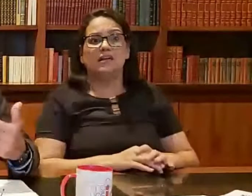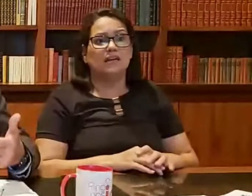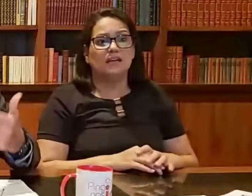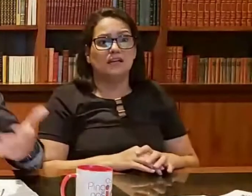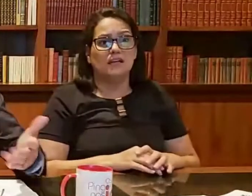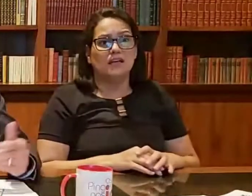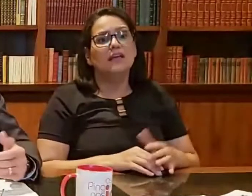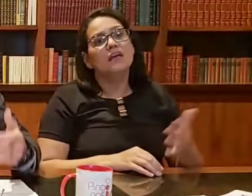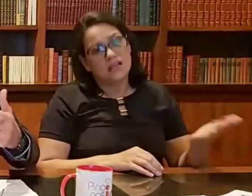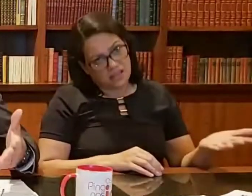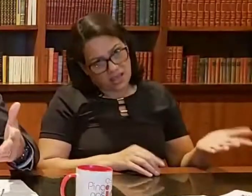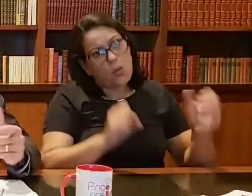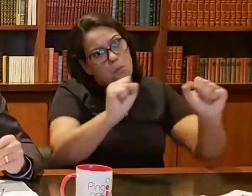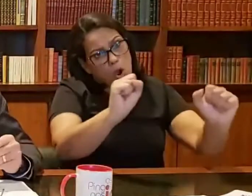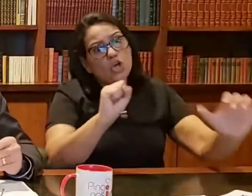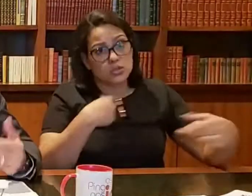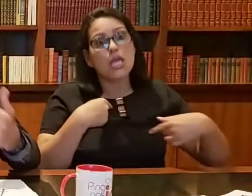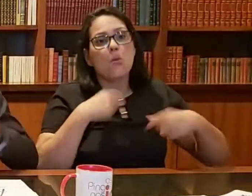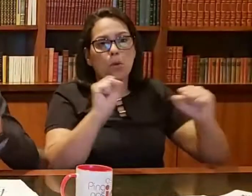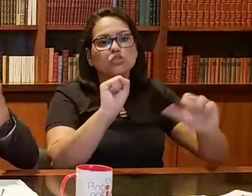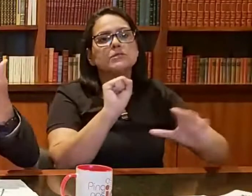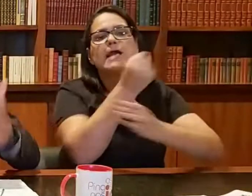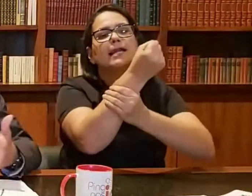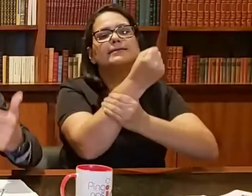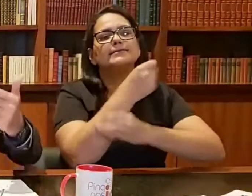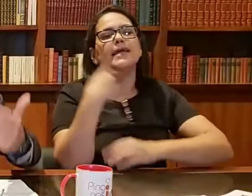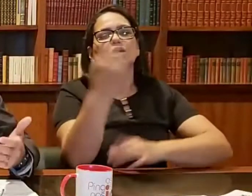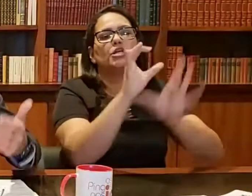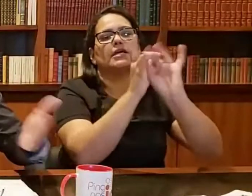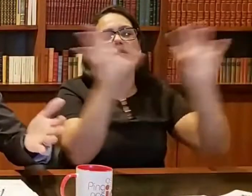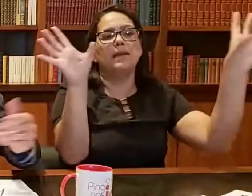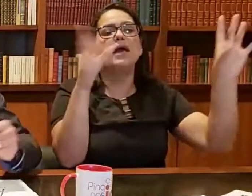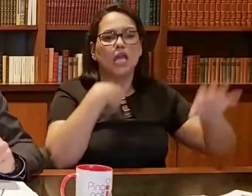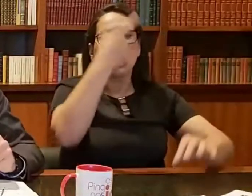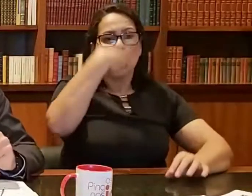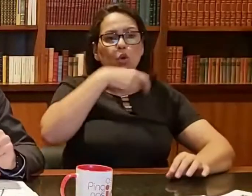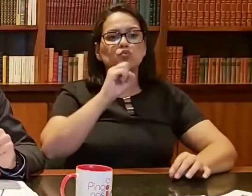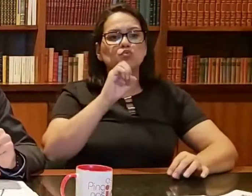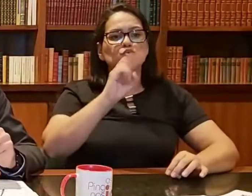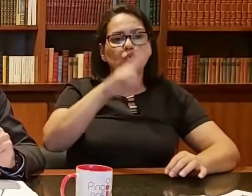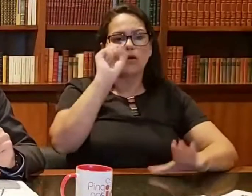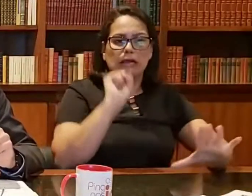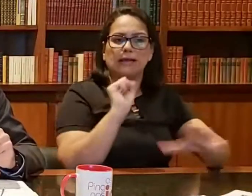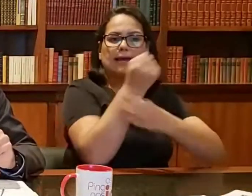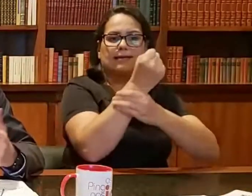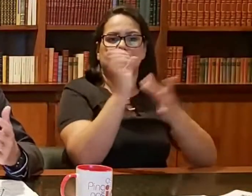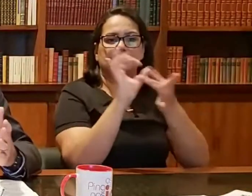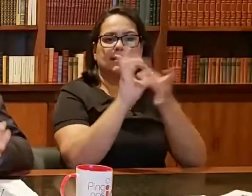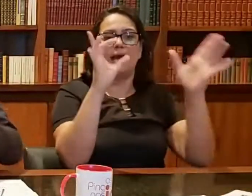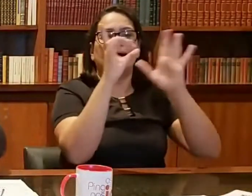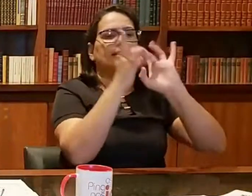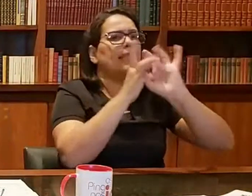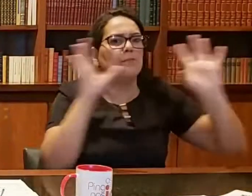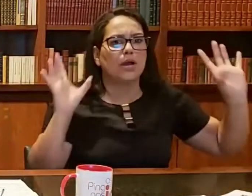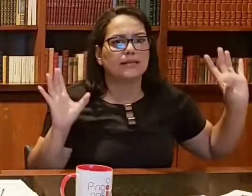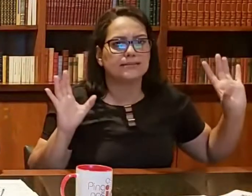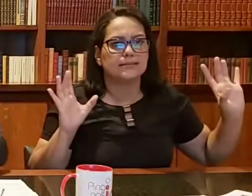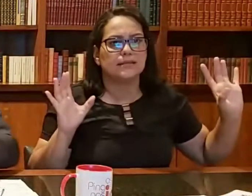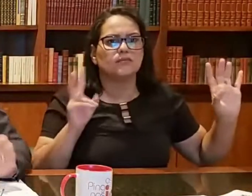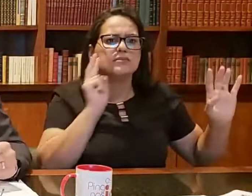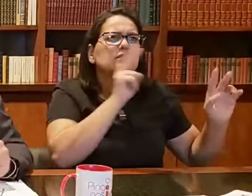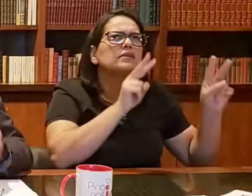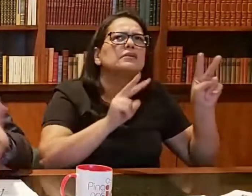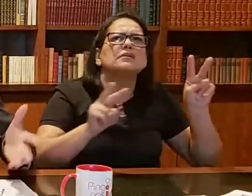Eu tenho como garantir a nossa liberdade. Eu sou o garantidor da democracia. Tendo em vista a situação que